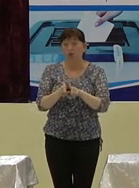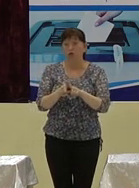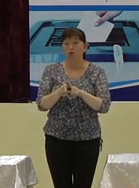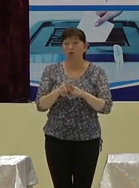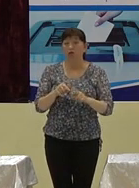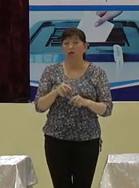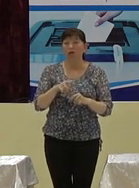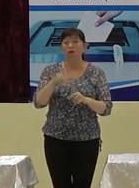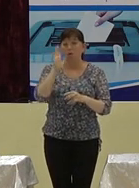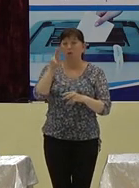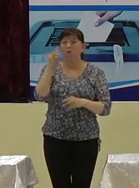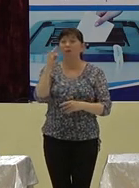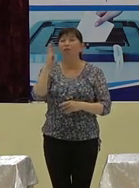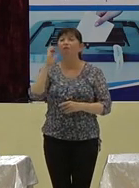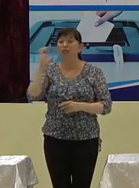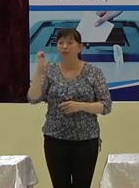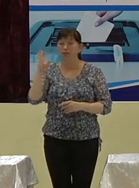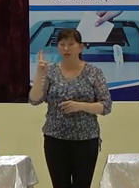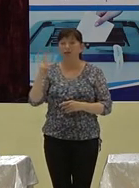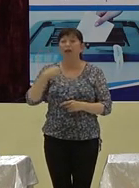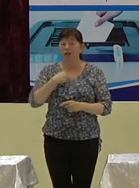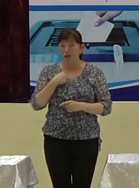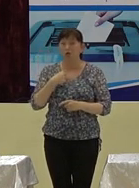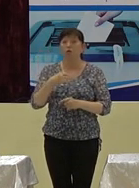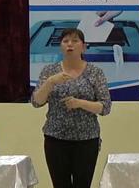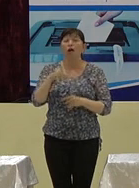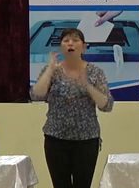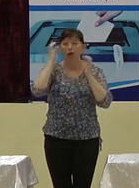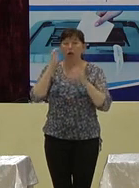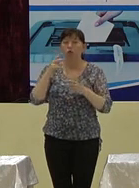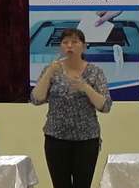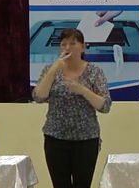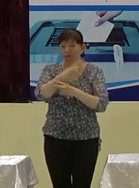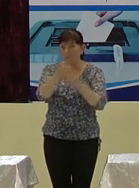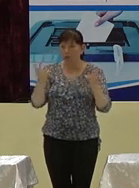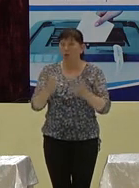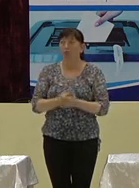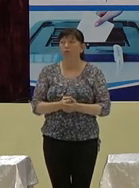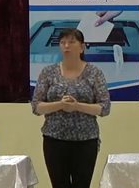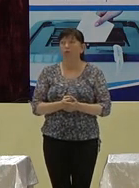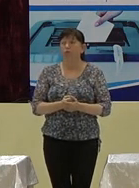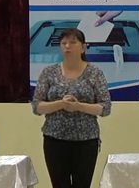undele prives.eu, pe undele Radiovision